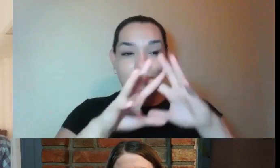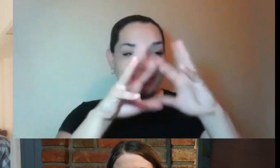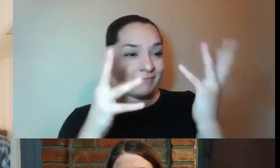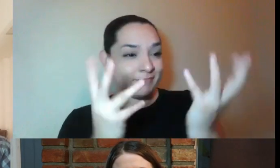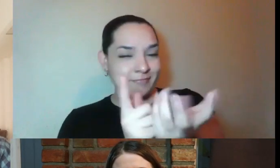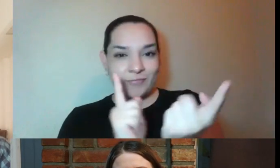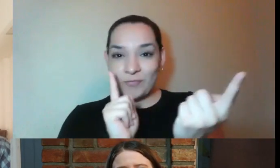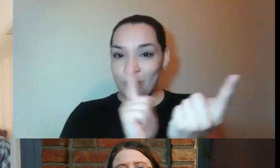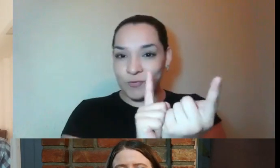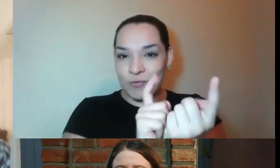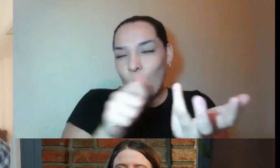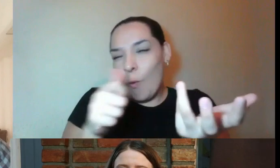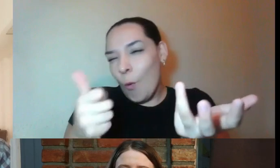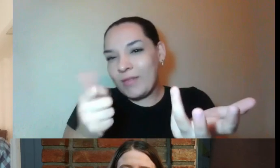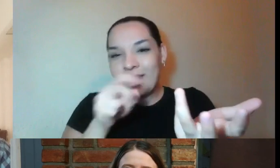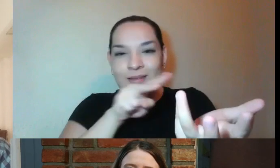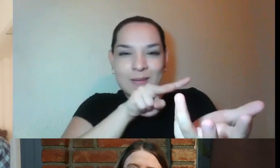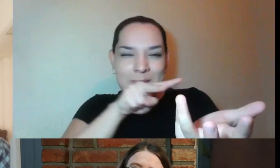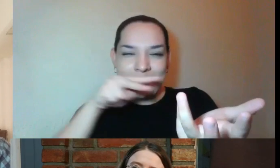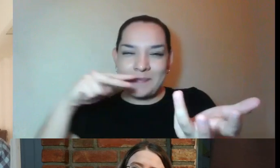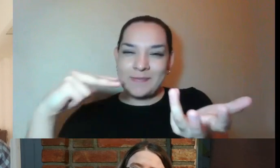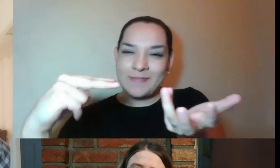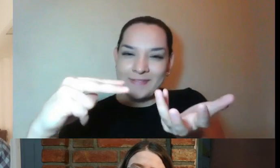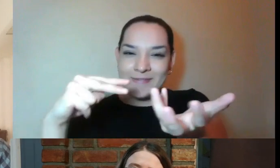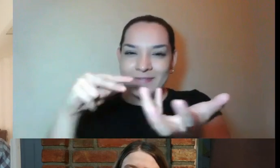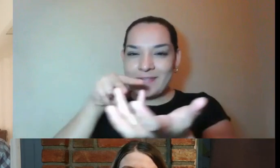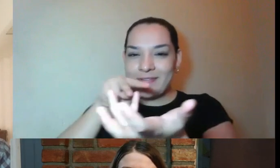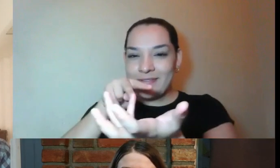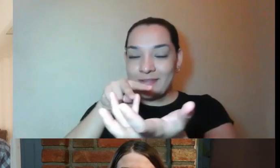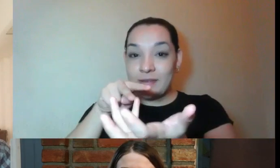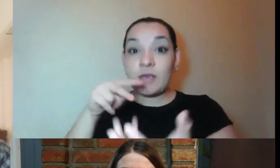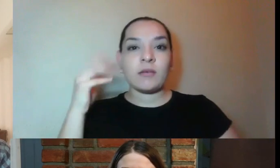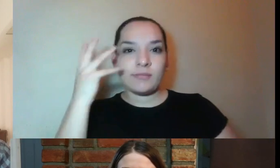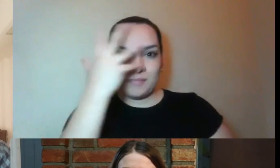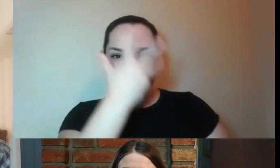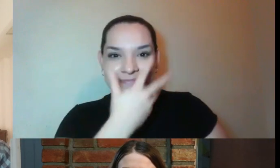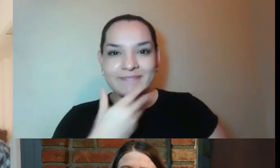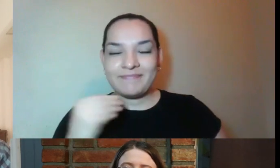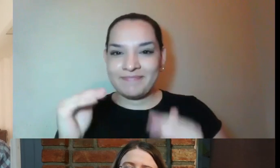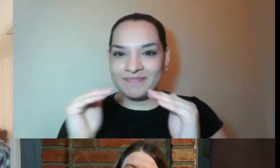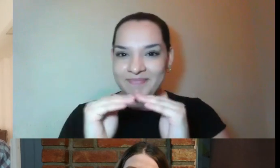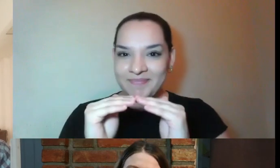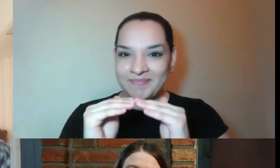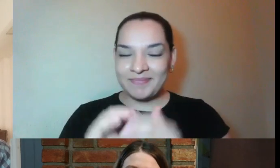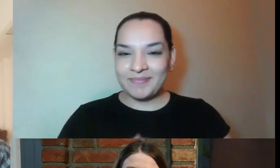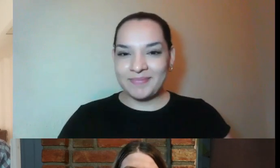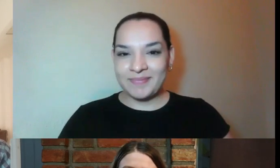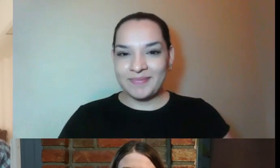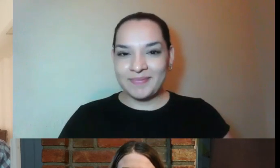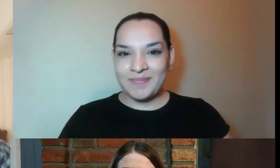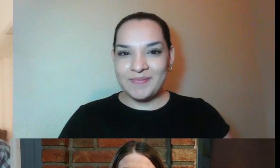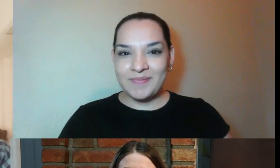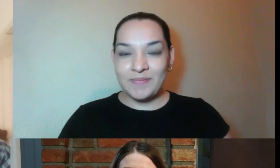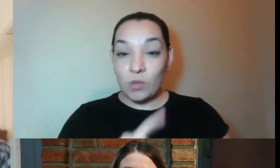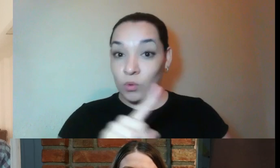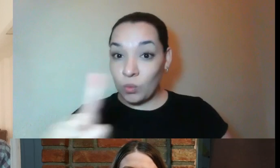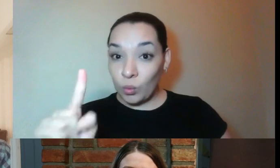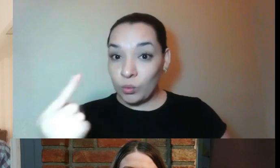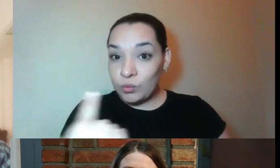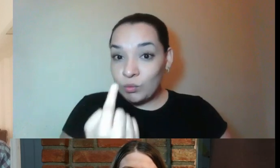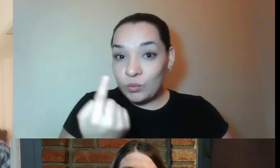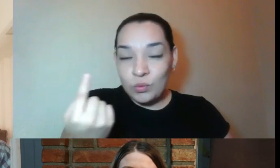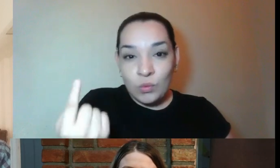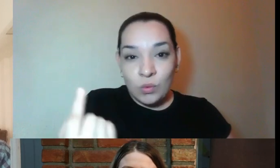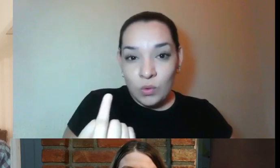para conocer el mundo desde otra perspectiva, que es hermoso también. Y no